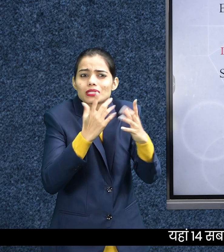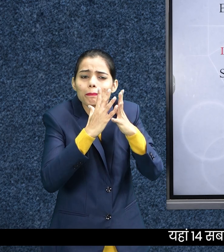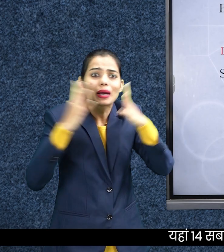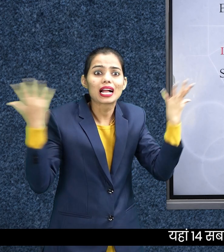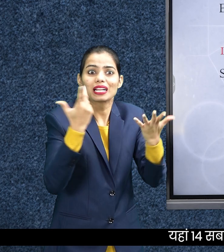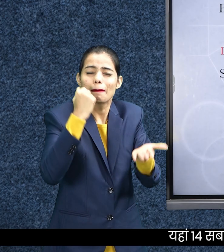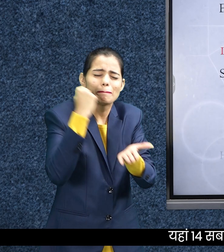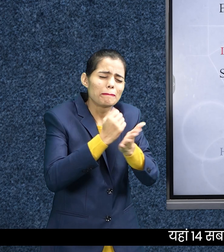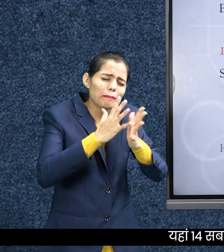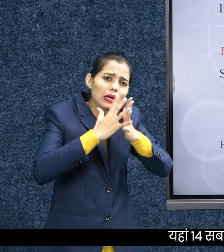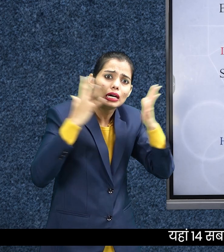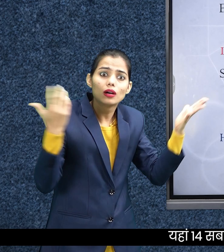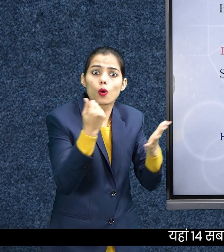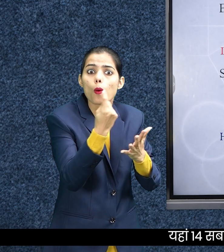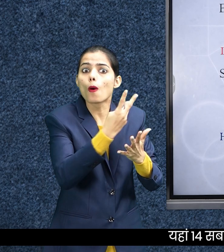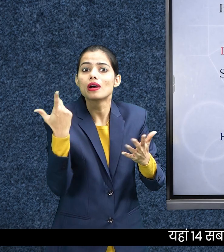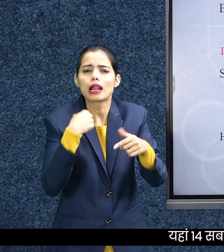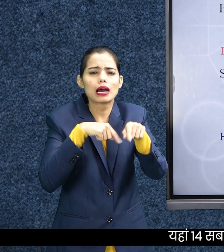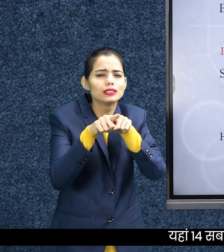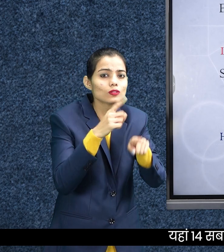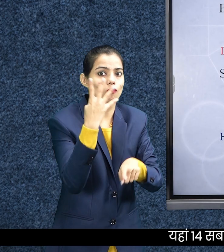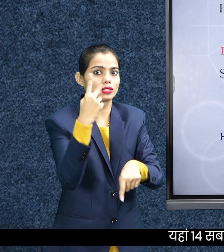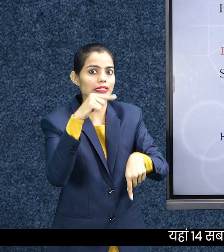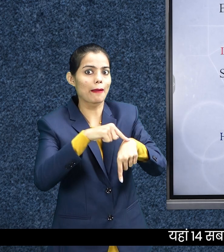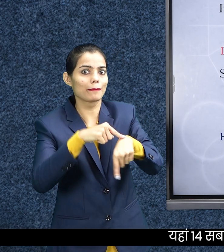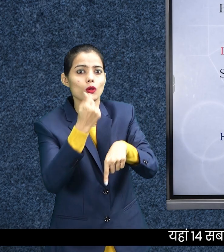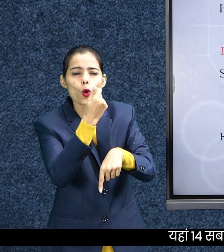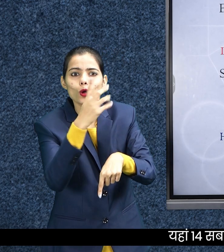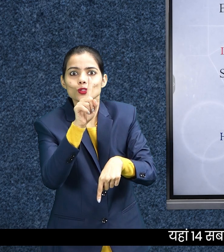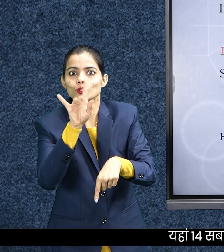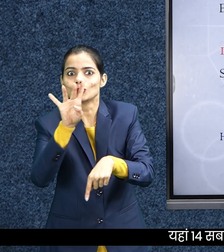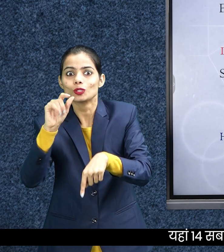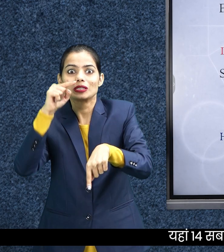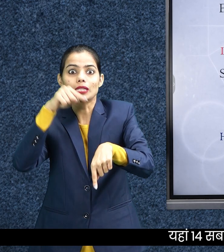यहाँ 14 सबसे अधिक बार होता है, अर्थात 4 बार।